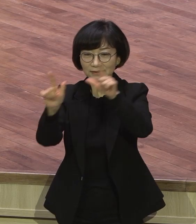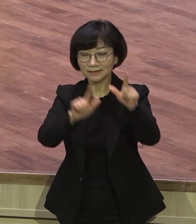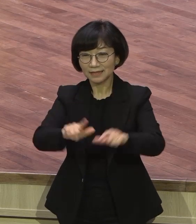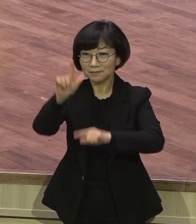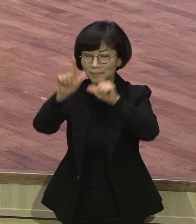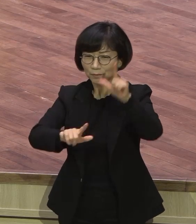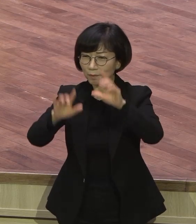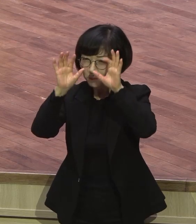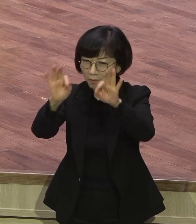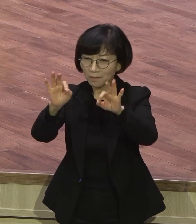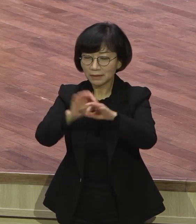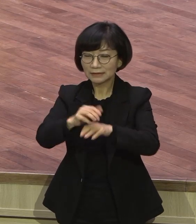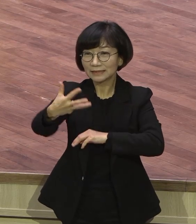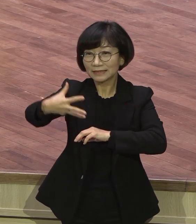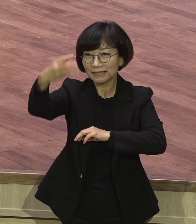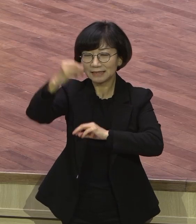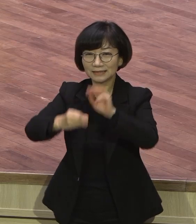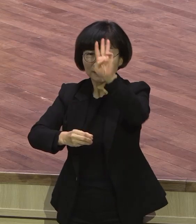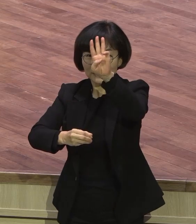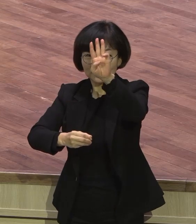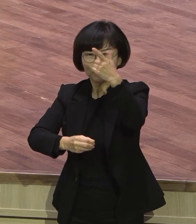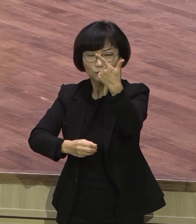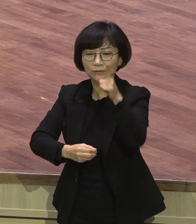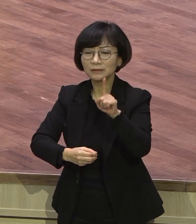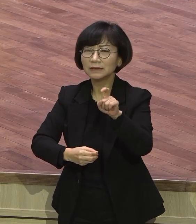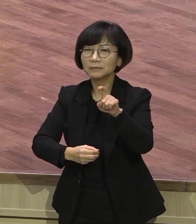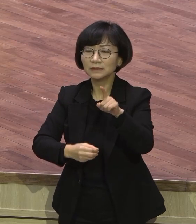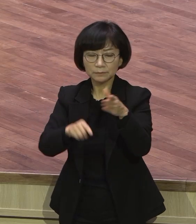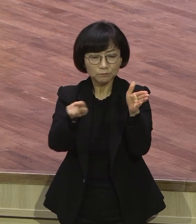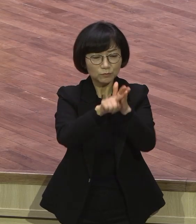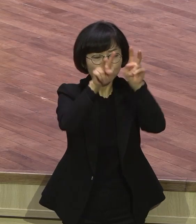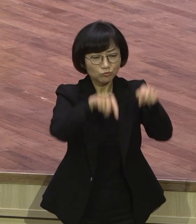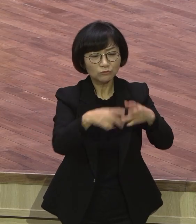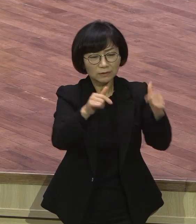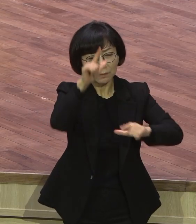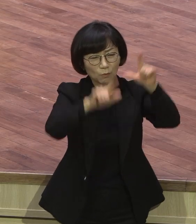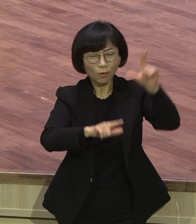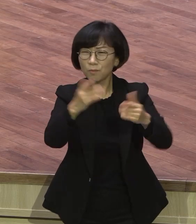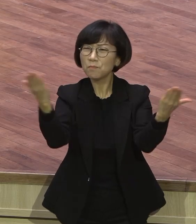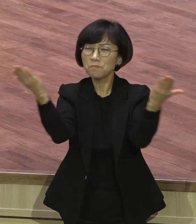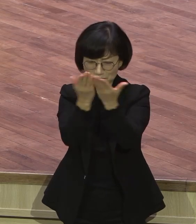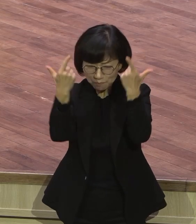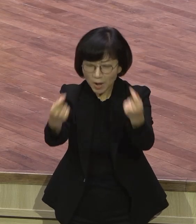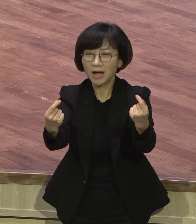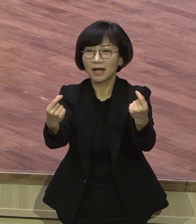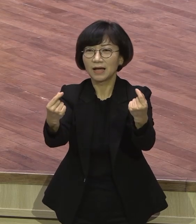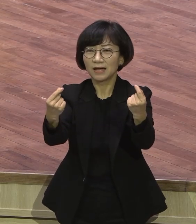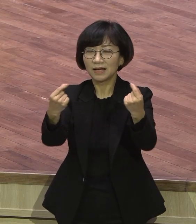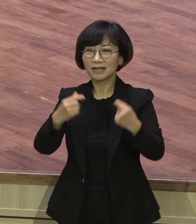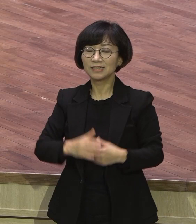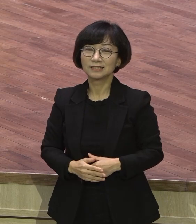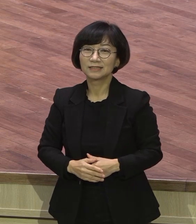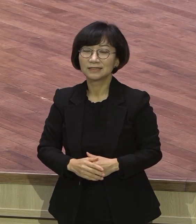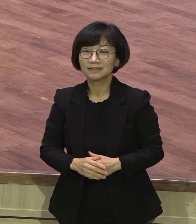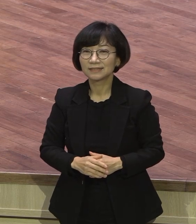불신자고 거의 같은 수준에서 그렇게 허적거리고 있어요. 그래서 우리는요.